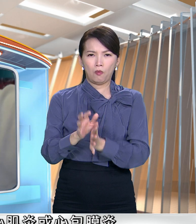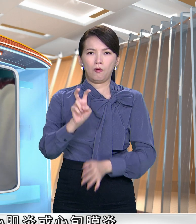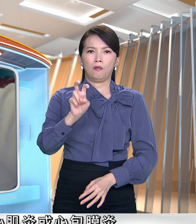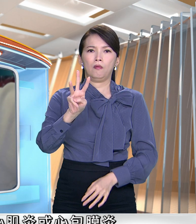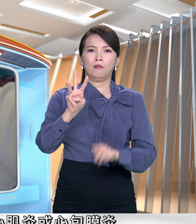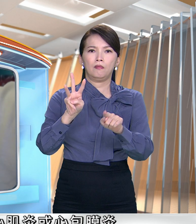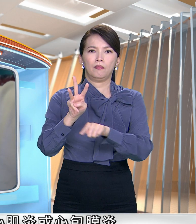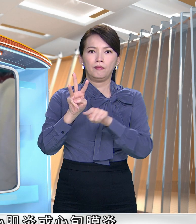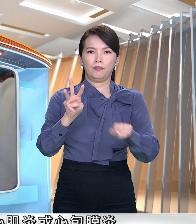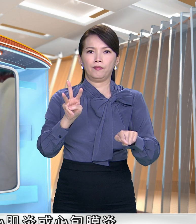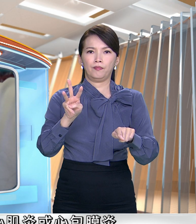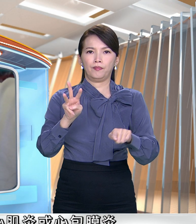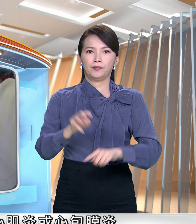包膜炎。